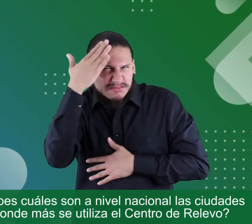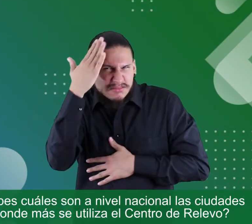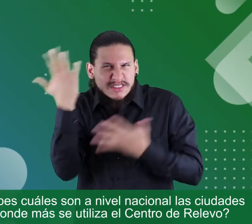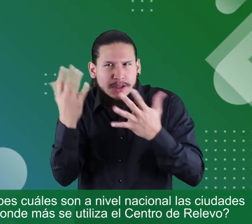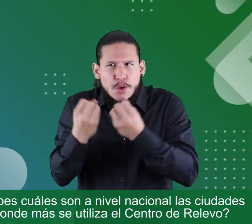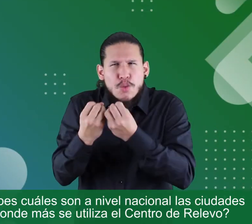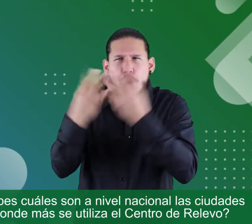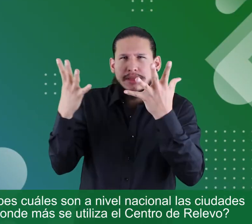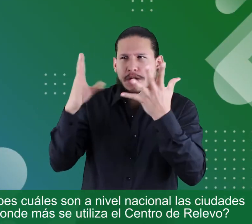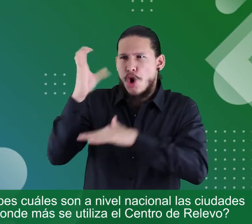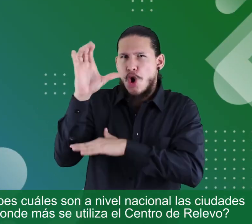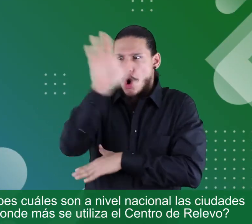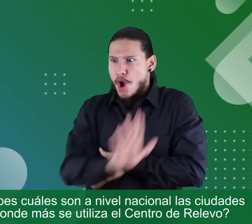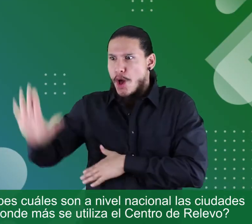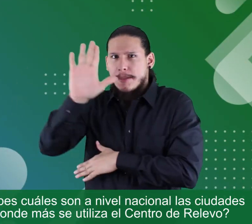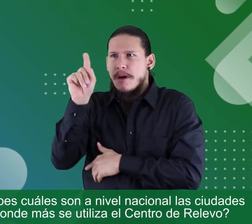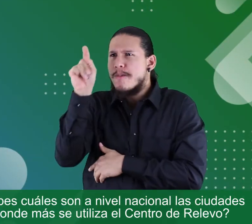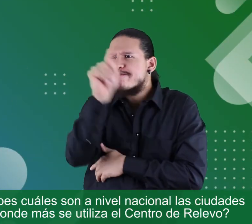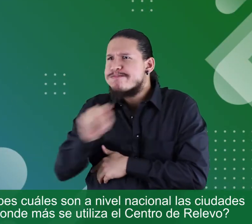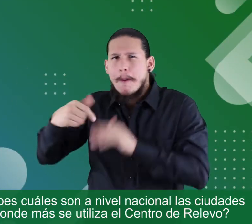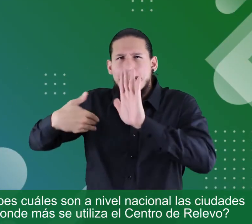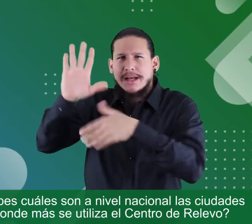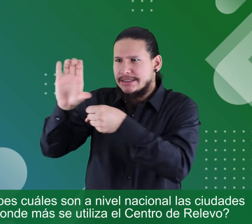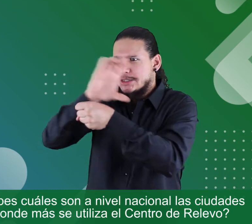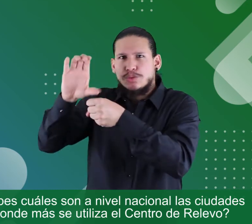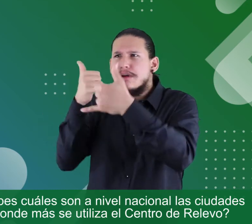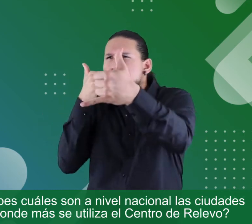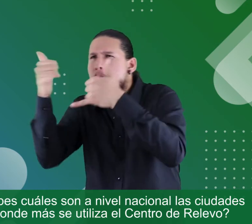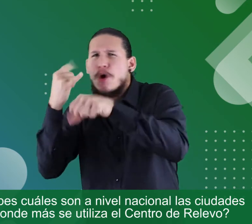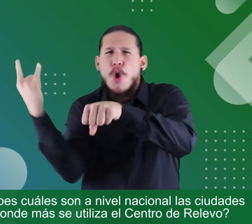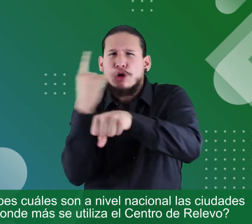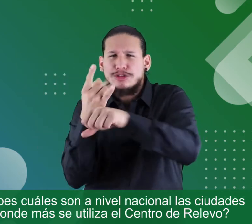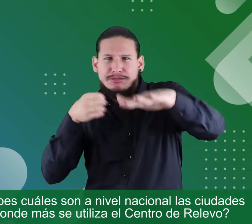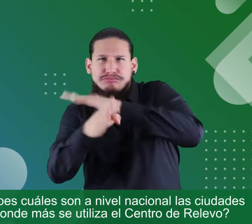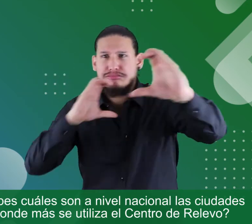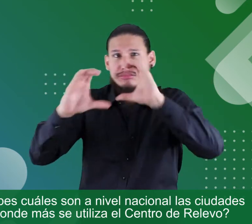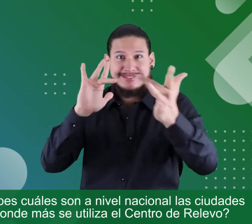¿Sabes cuáles son a nivel nacional las ciudades donde más se utiliza el Centro de Relevo?